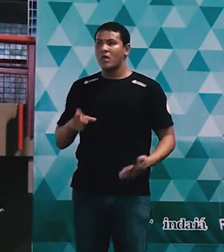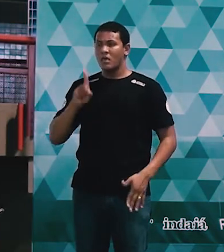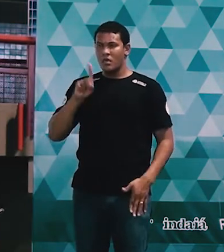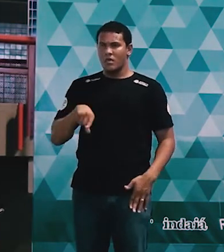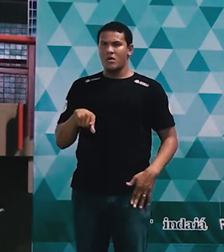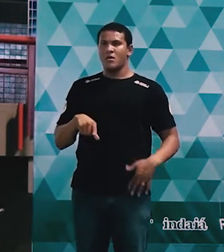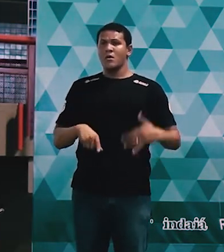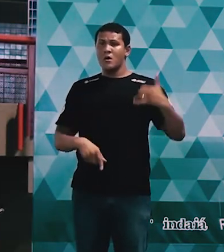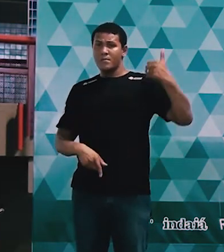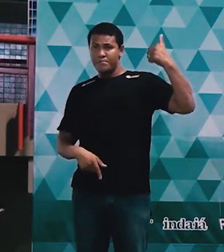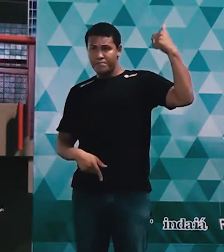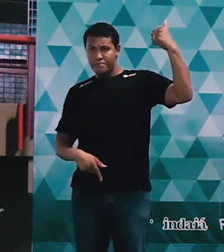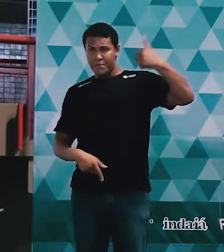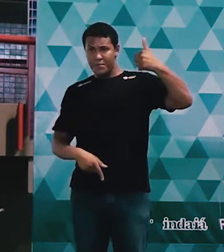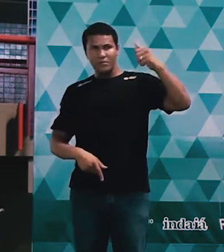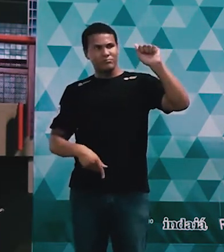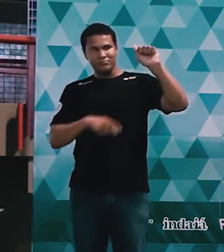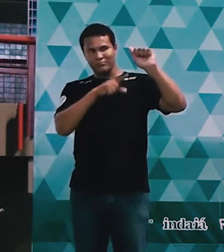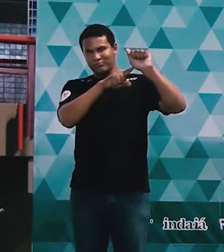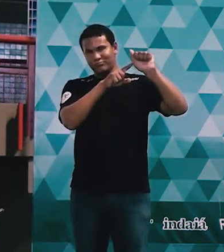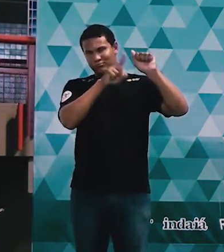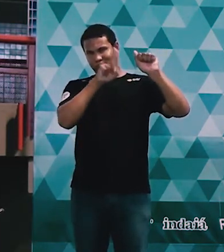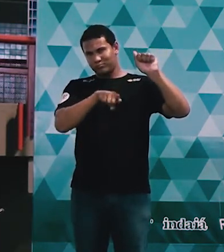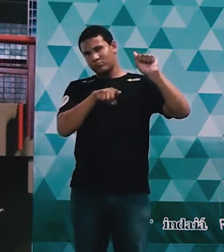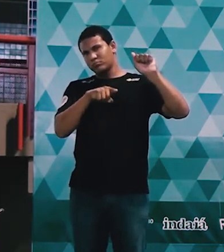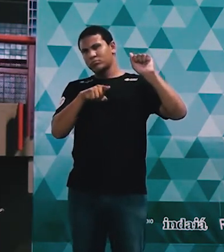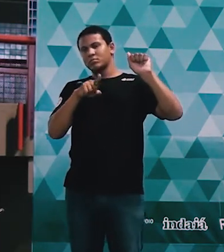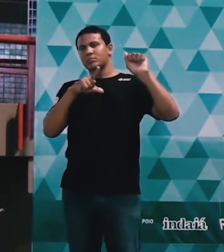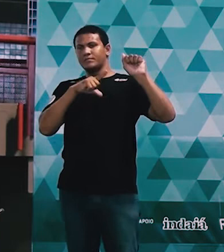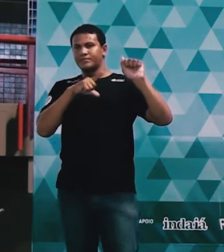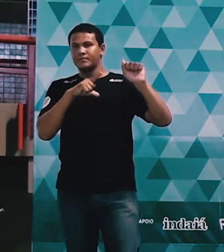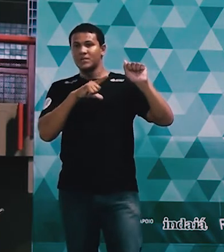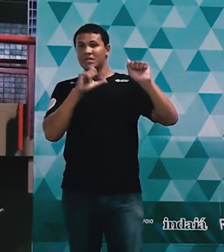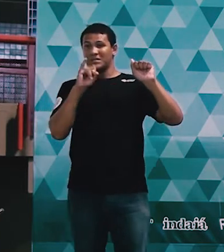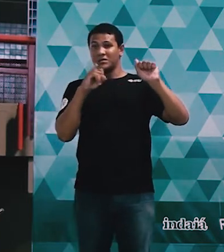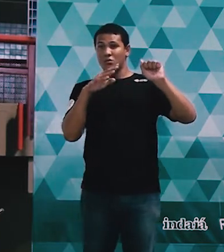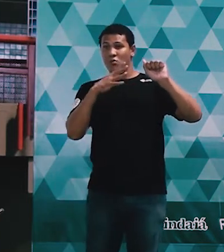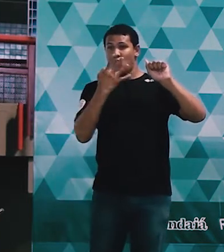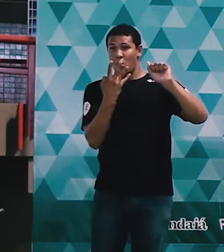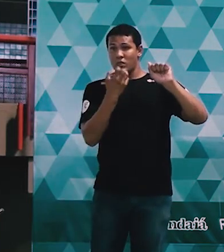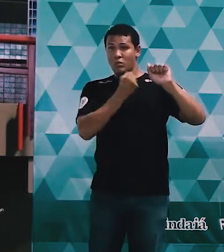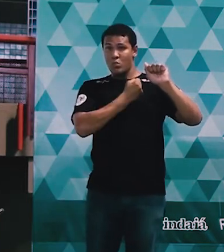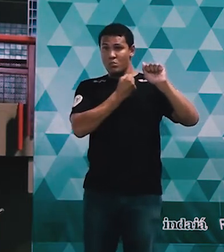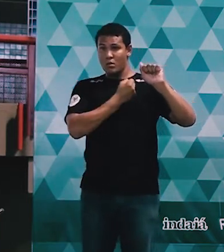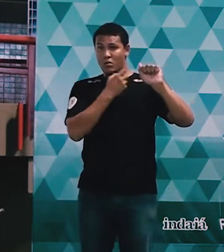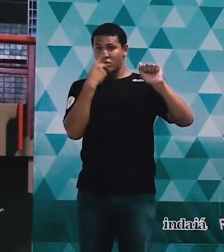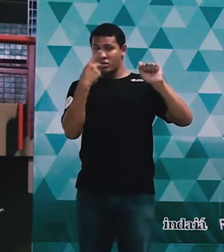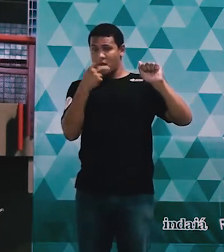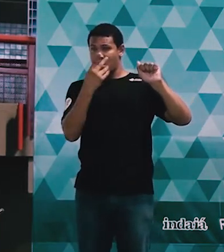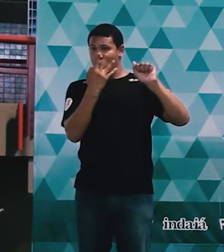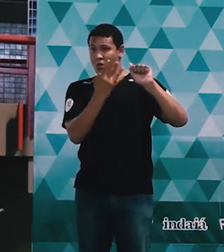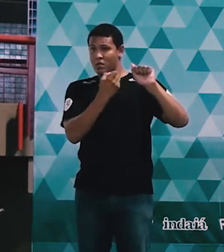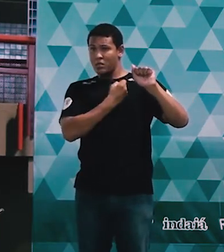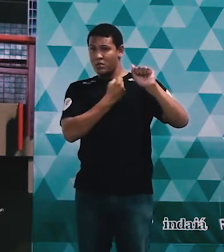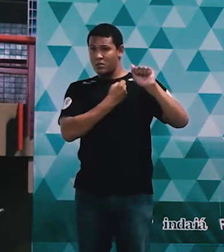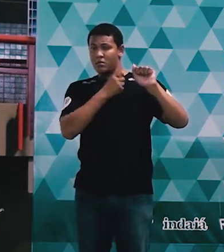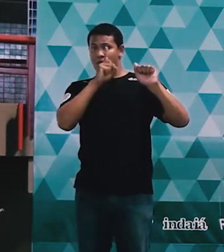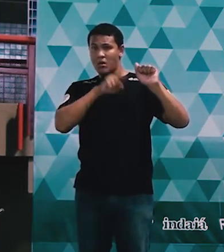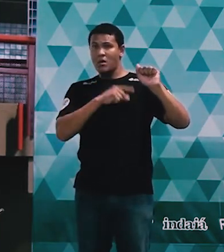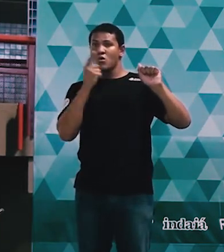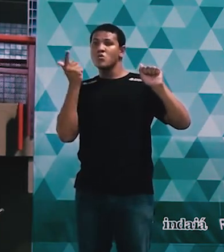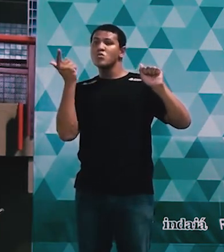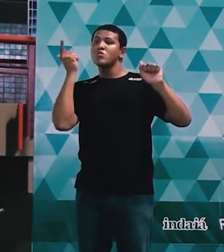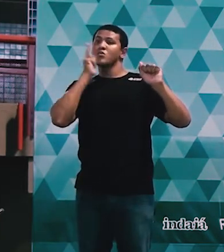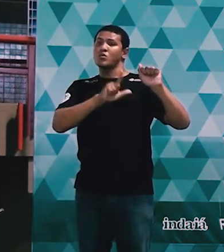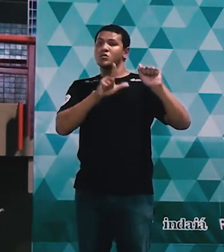eu somar as 4 primeiras notas, a soma dá quanto? 360. Soma das 4